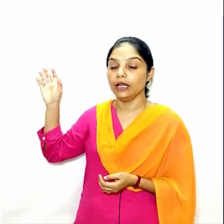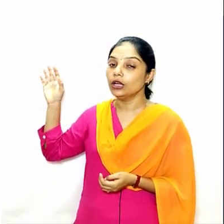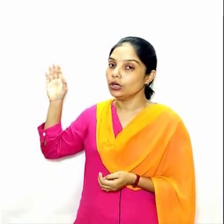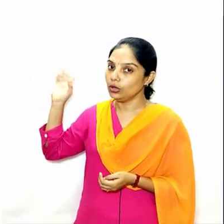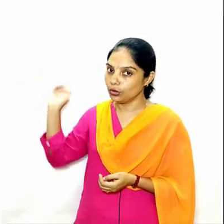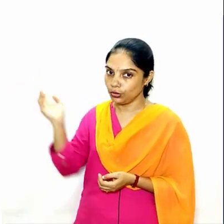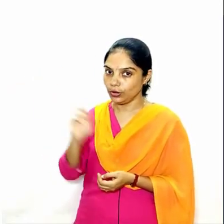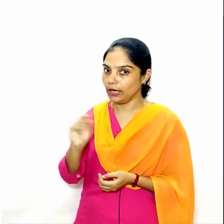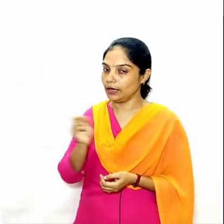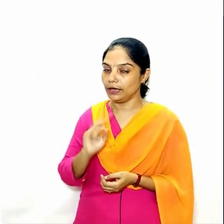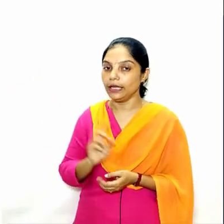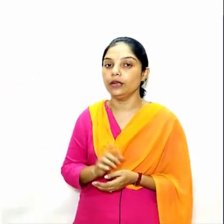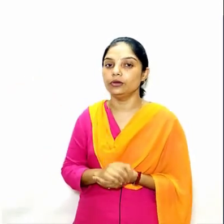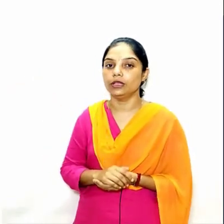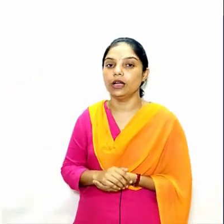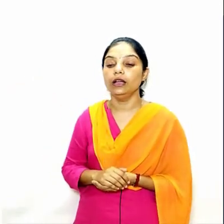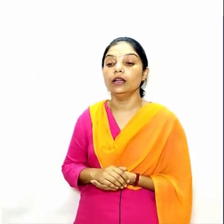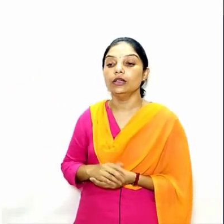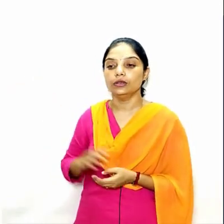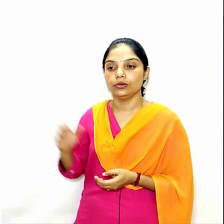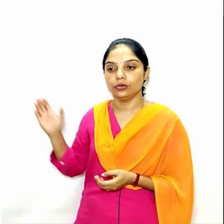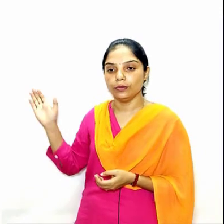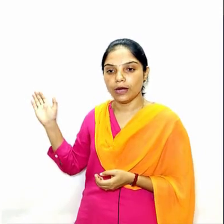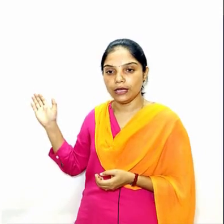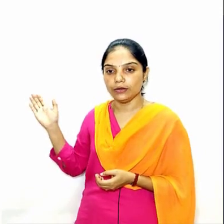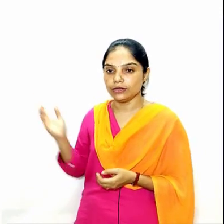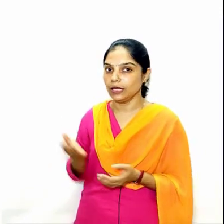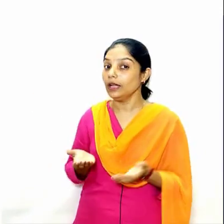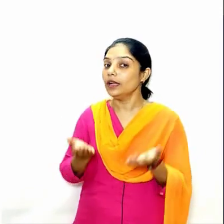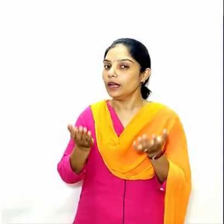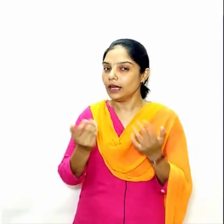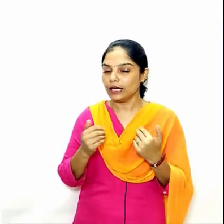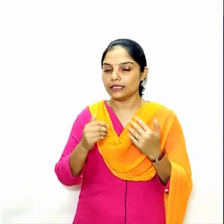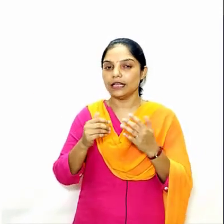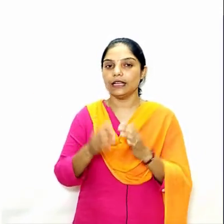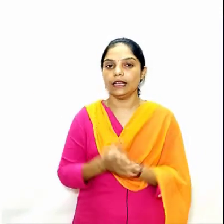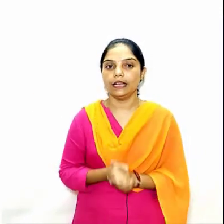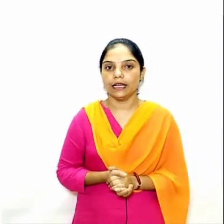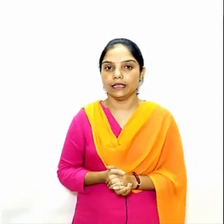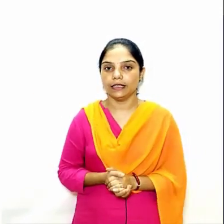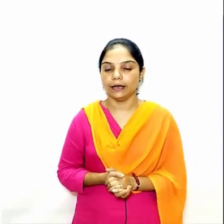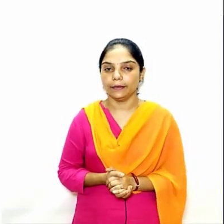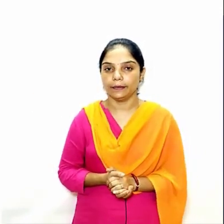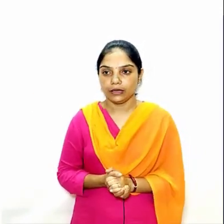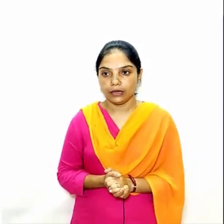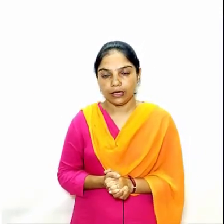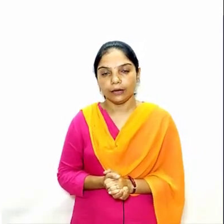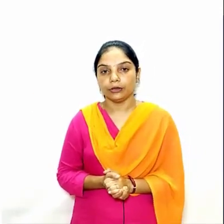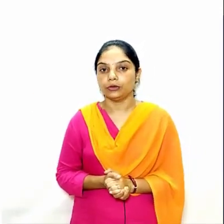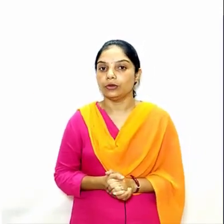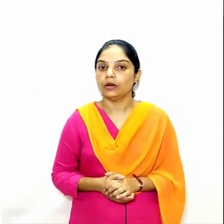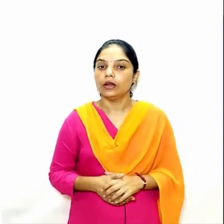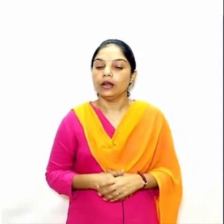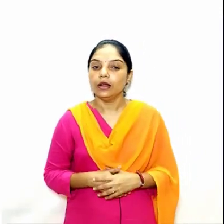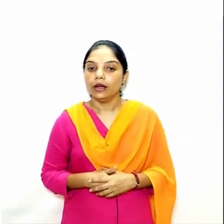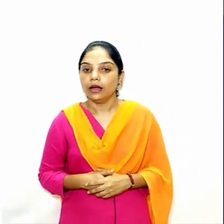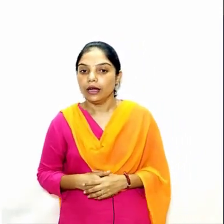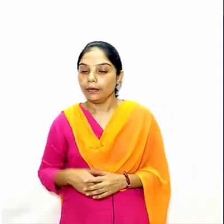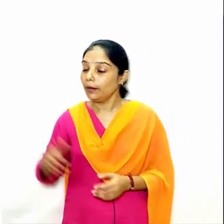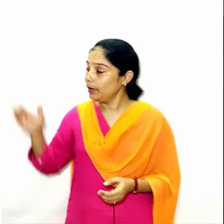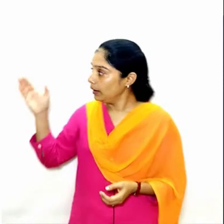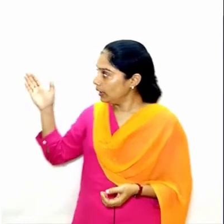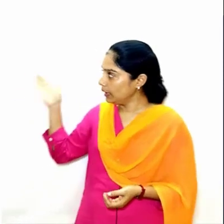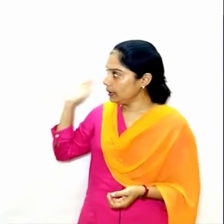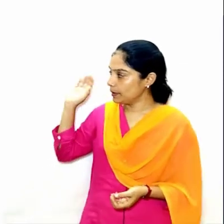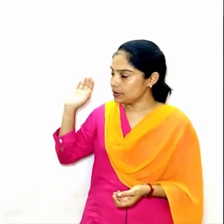से 9-2-11 नहीं होता तो माली उससे हर जाना लेने आ जाता। ठीक है बच्चों,